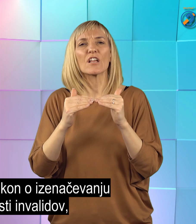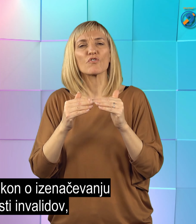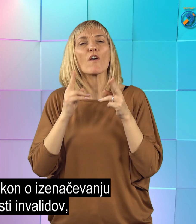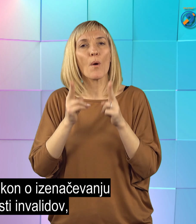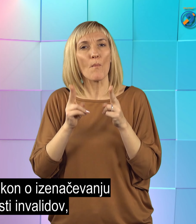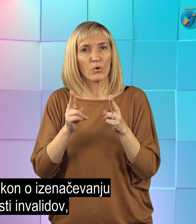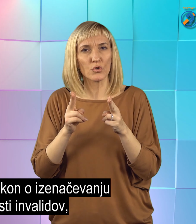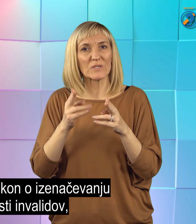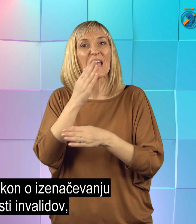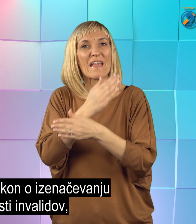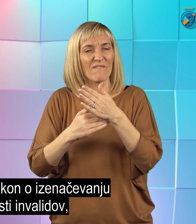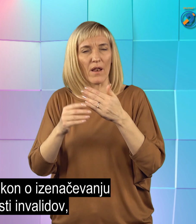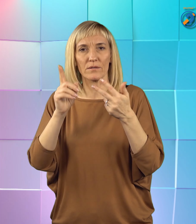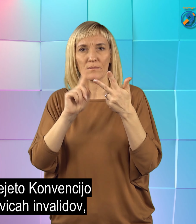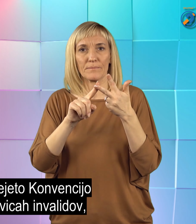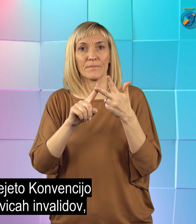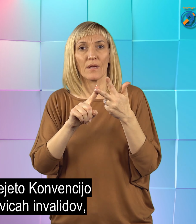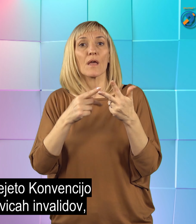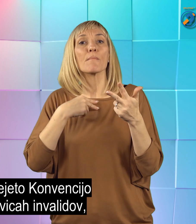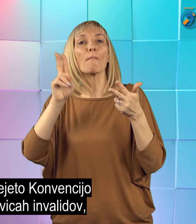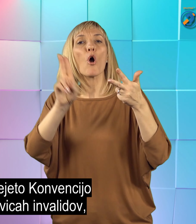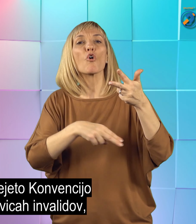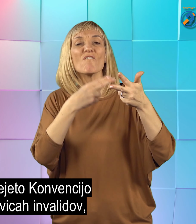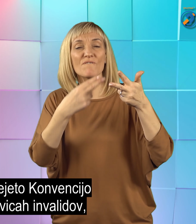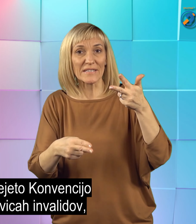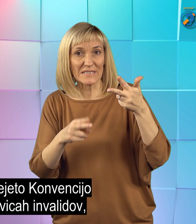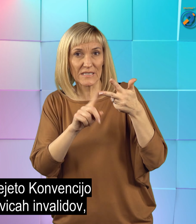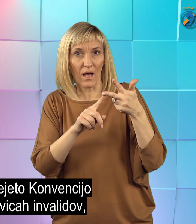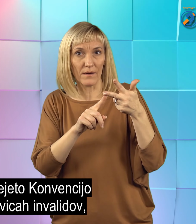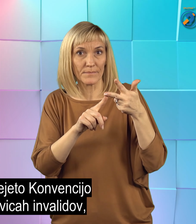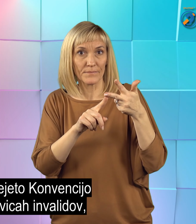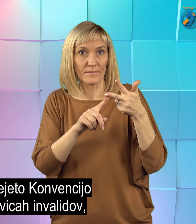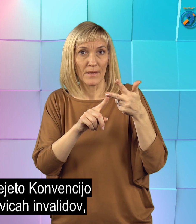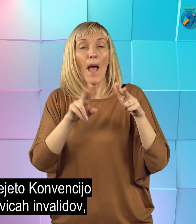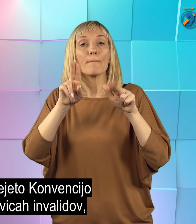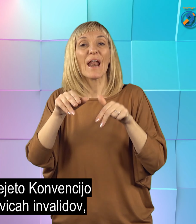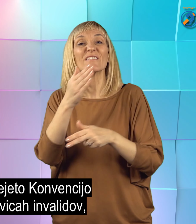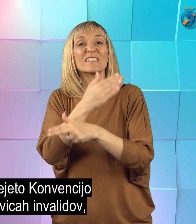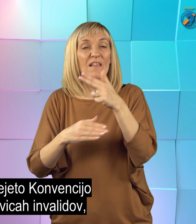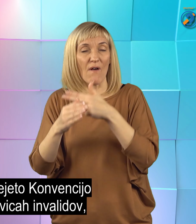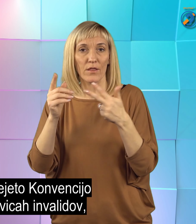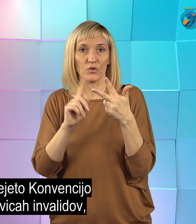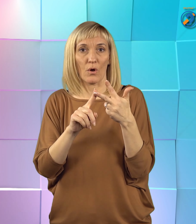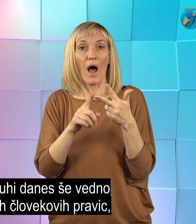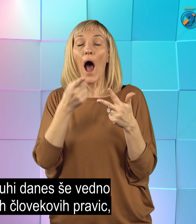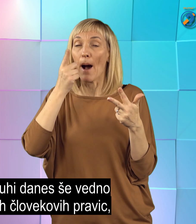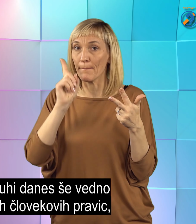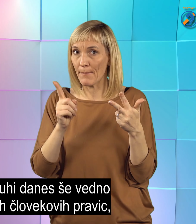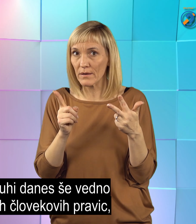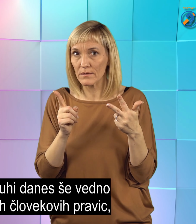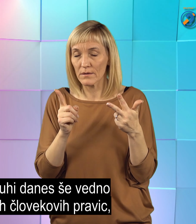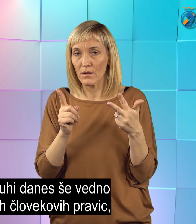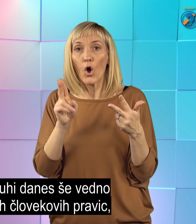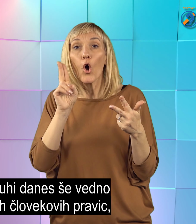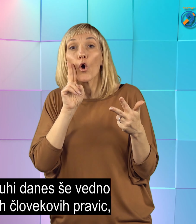izenačevanju možnosti invalidov. Imamo sprejeto konvencijo o pravicah invalidov. Pa vendarle, gluhi